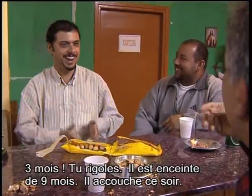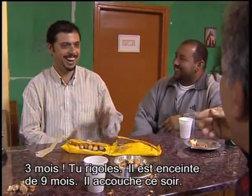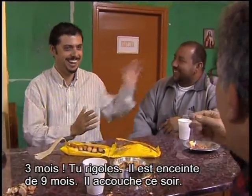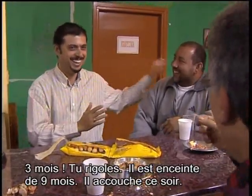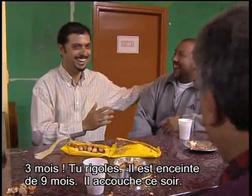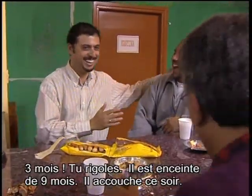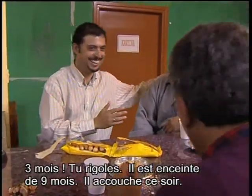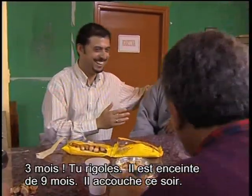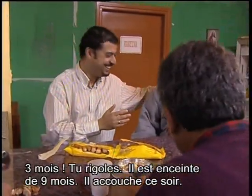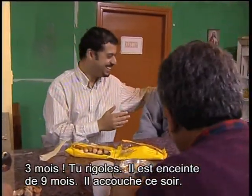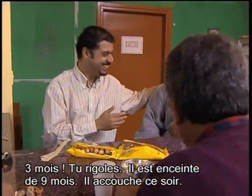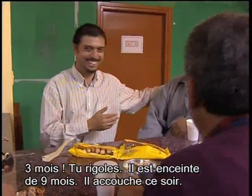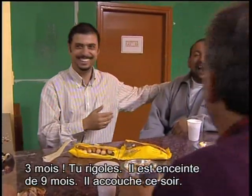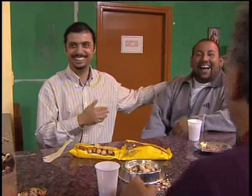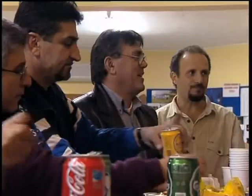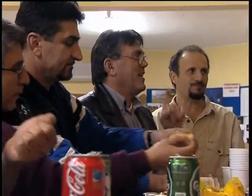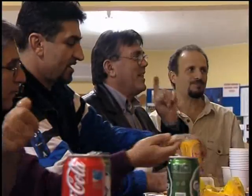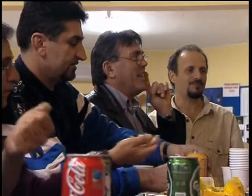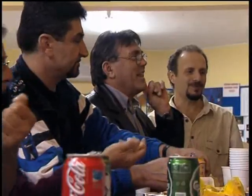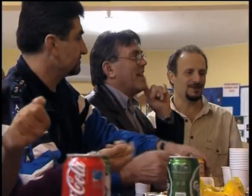il est enceinte de 9 mois, il accouche ce soir.